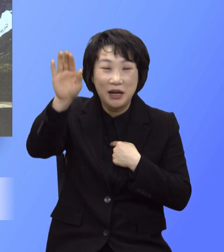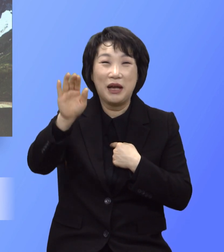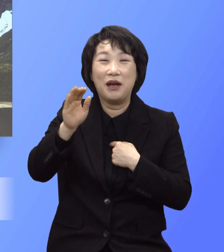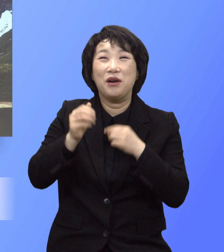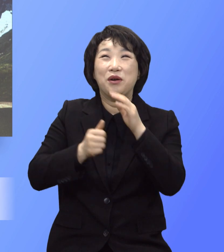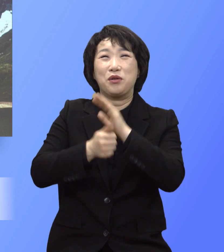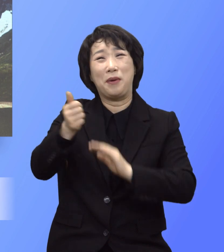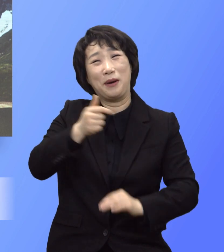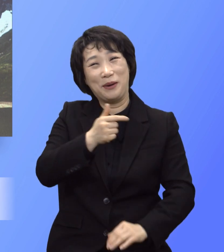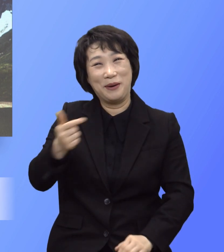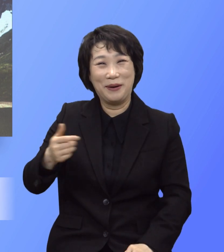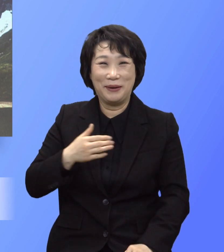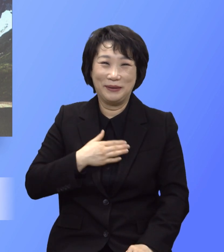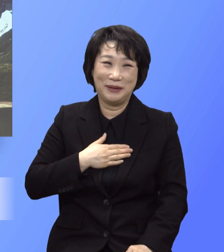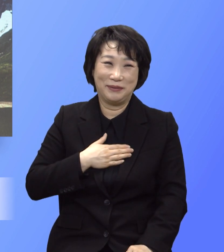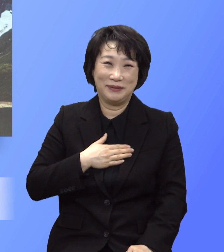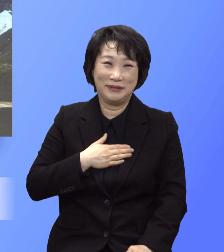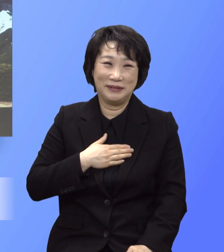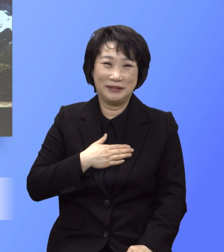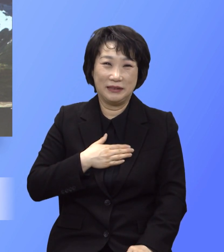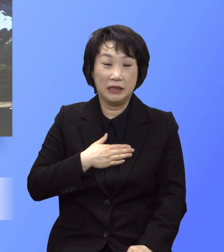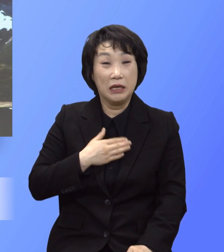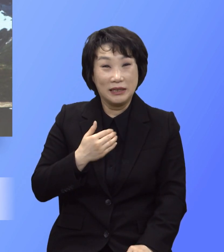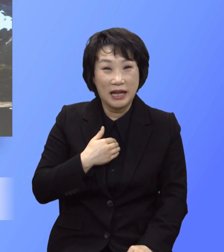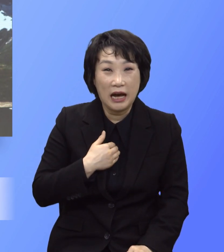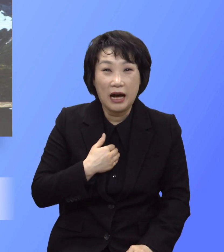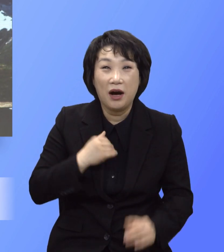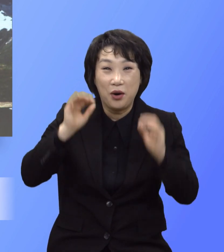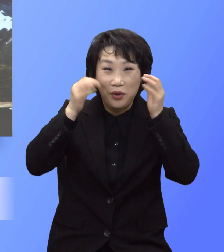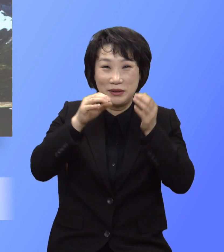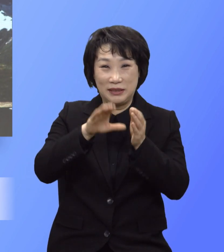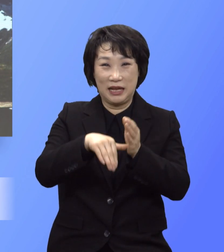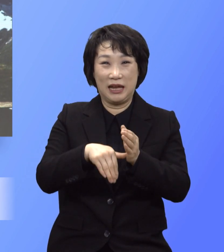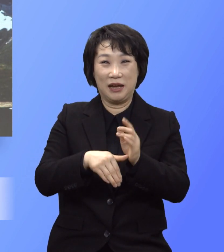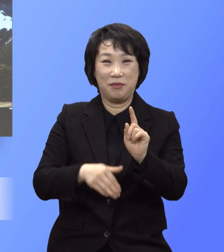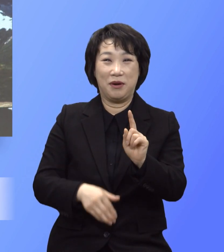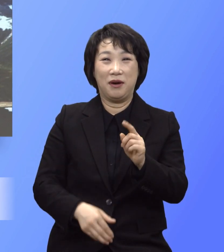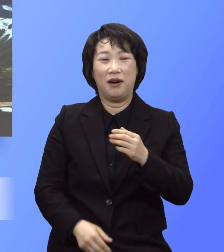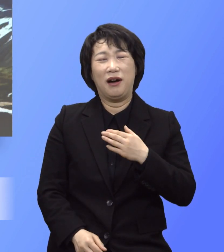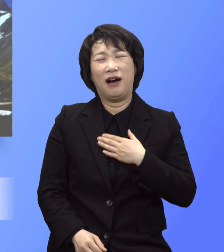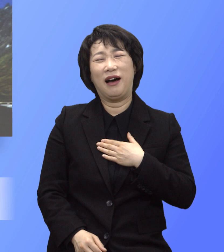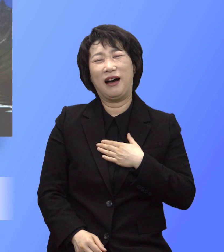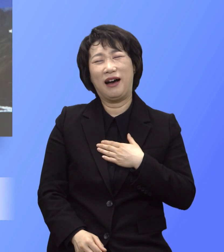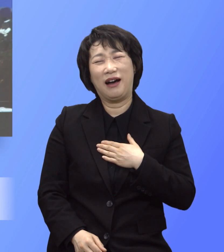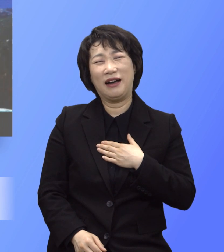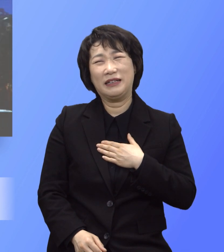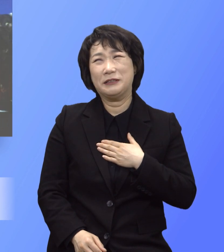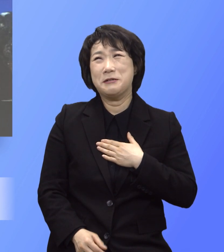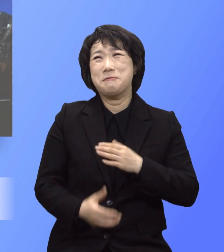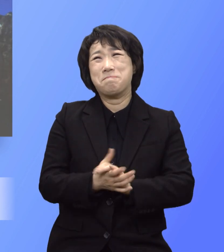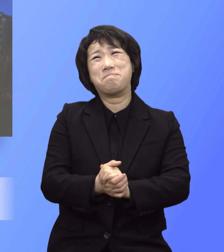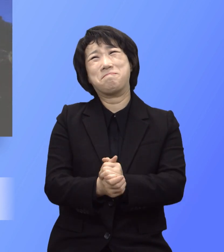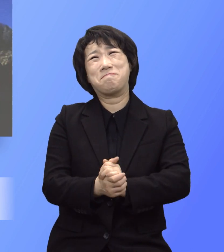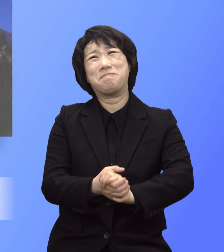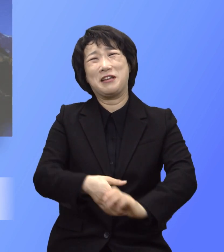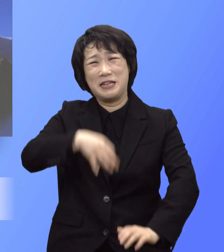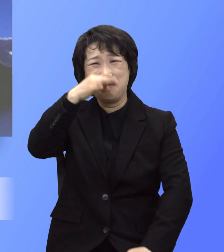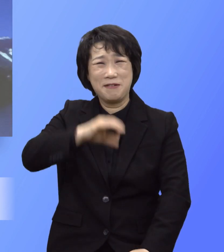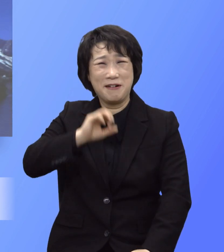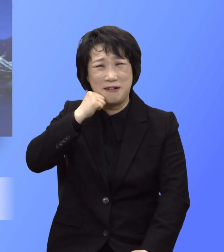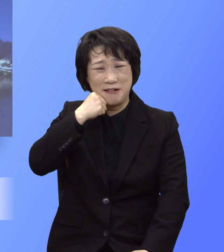거예요, 여러분. 제가 어렸을 때는 그랬잖아요. 자, 내가 힘들고